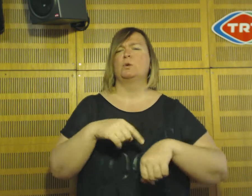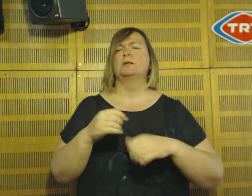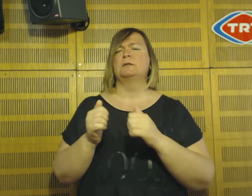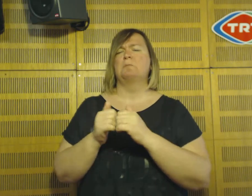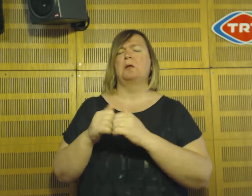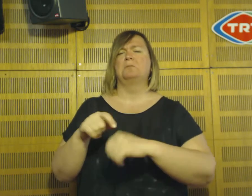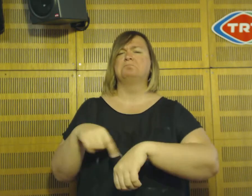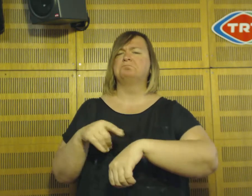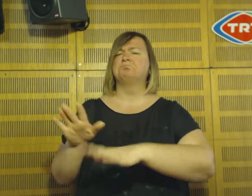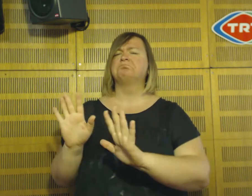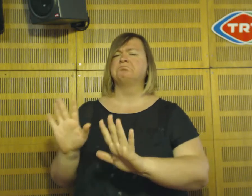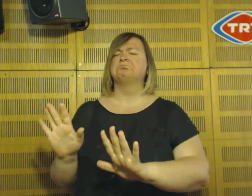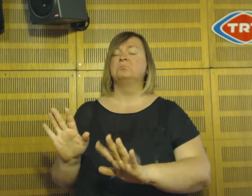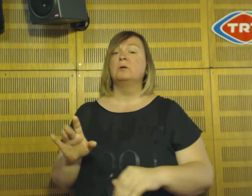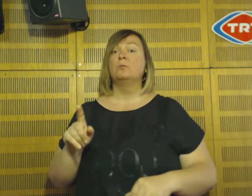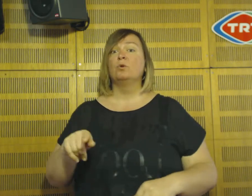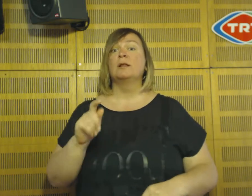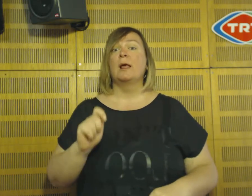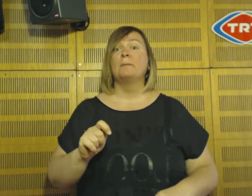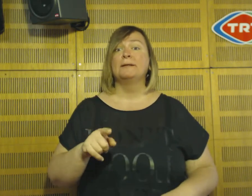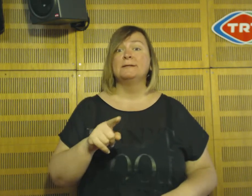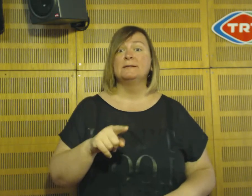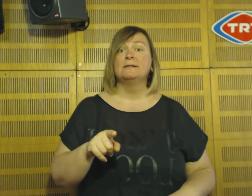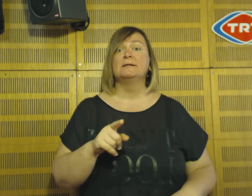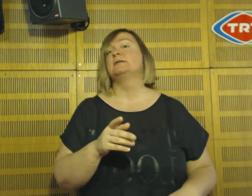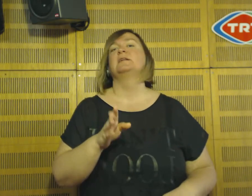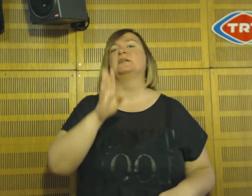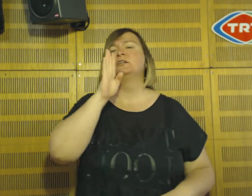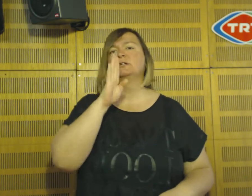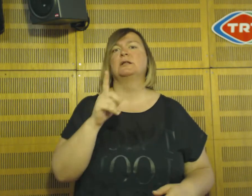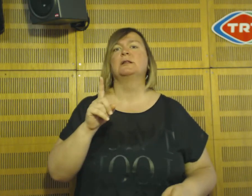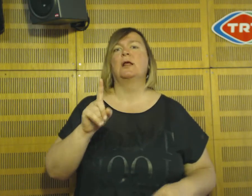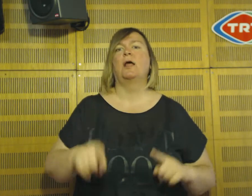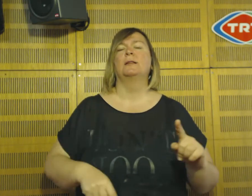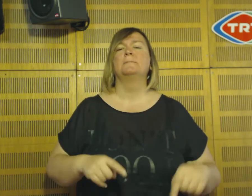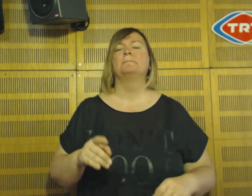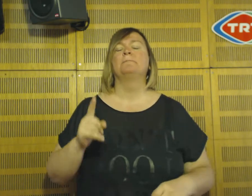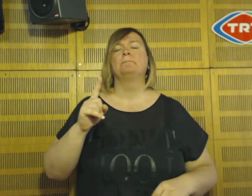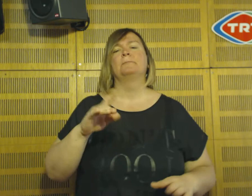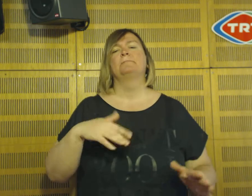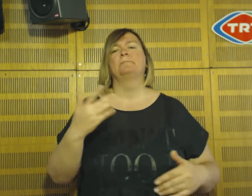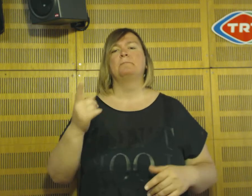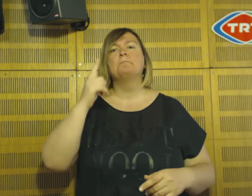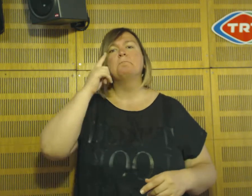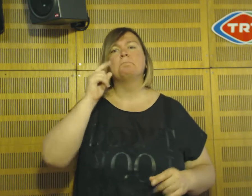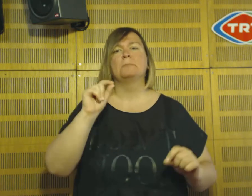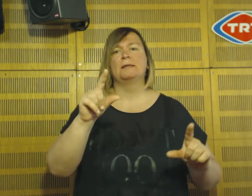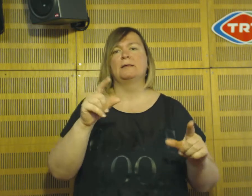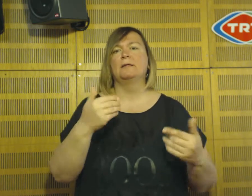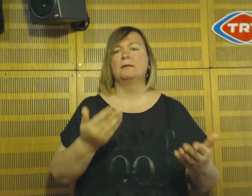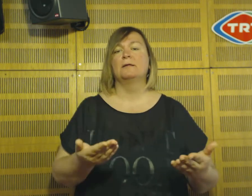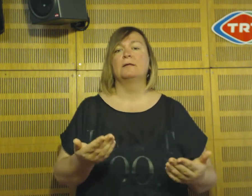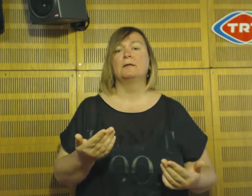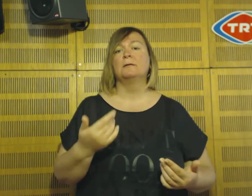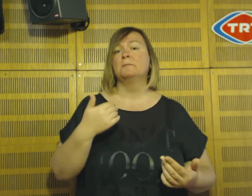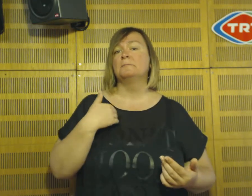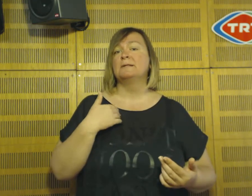geçirsinler. Bunu yaparsanız ciddi adım atarsınız. Diğer bir yöntem de bilgilendirmedir. Biz giriş